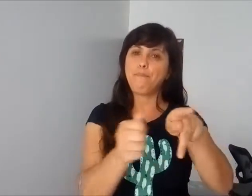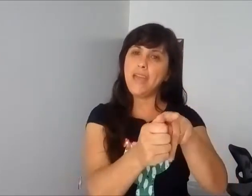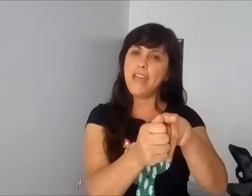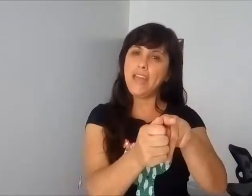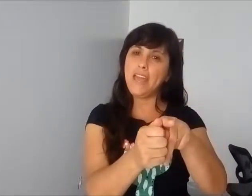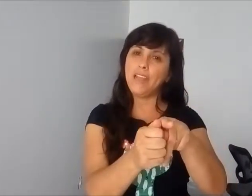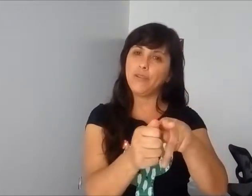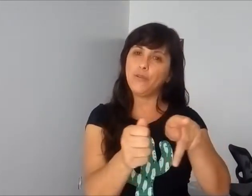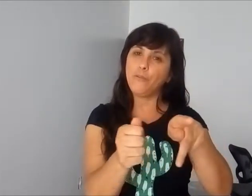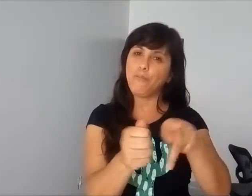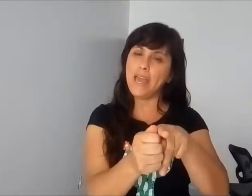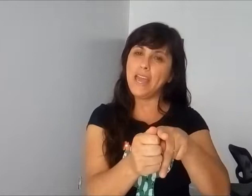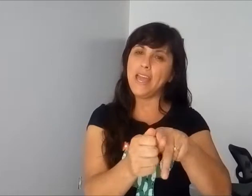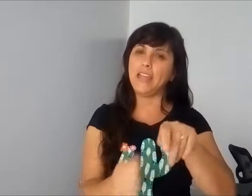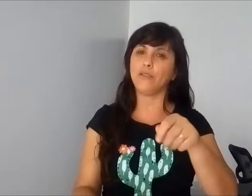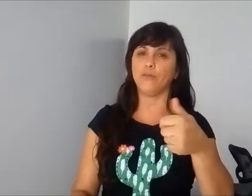pedro pedro